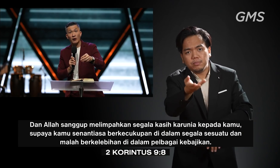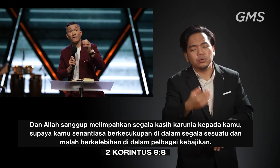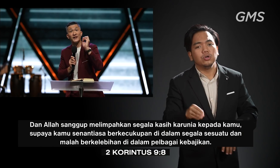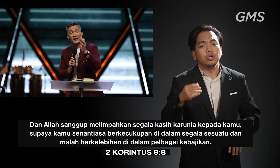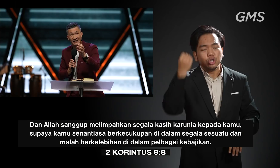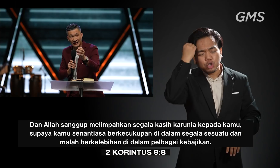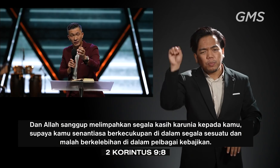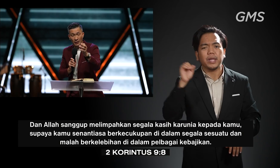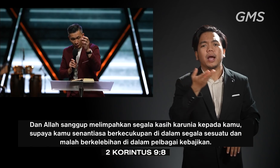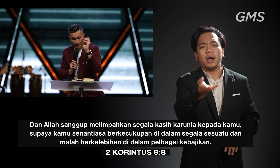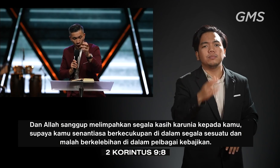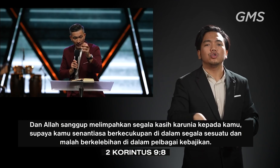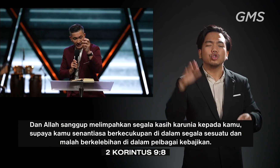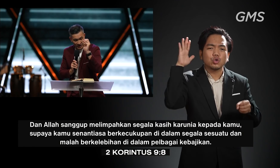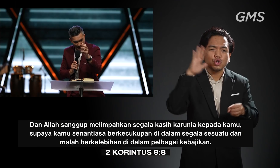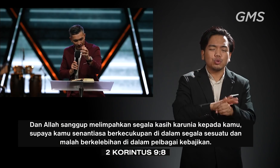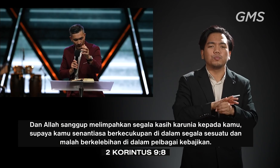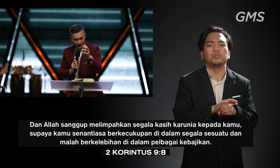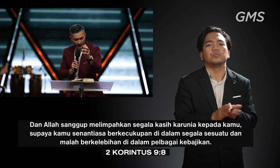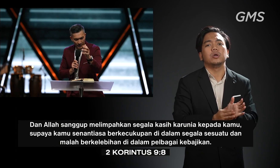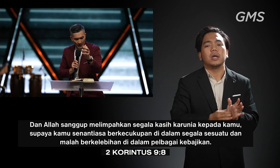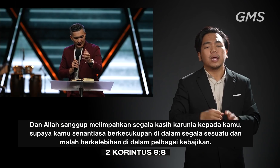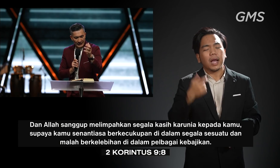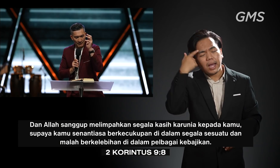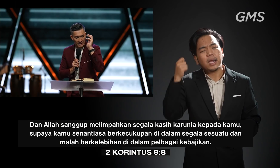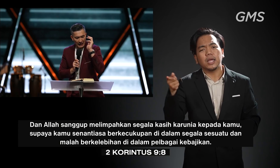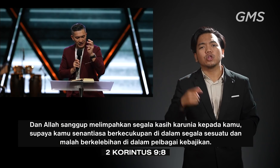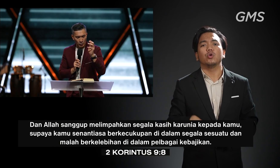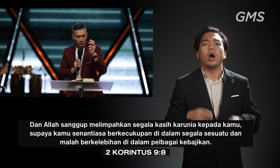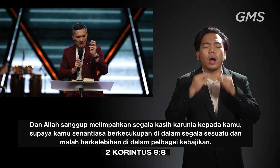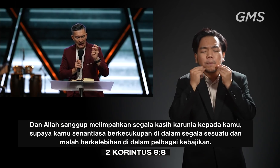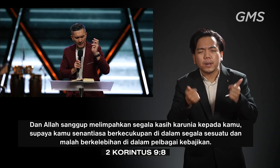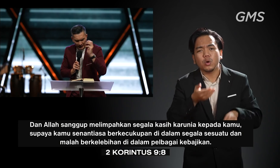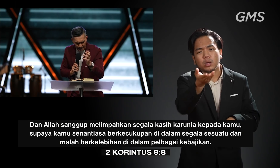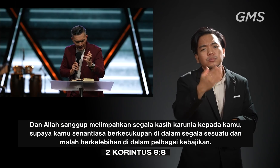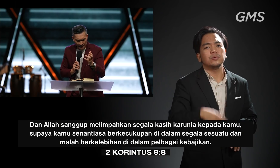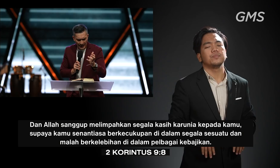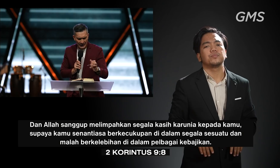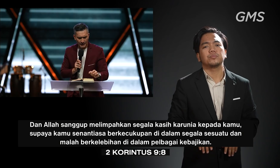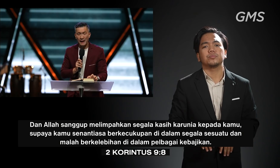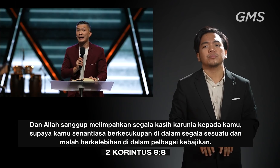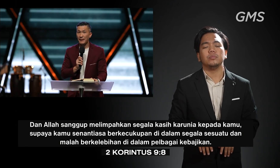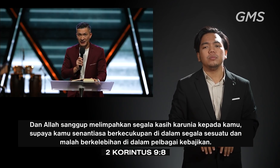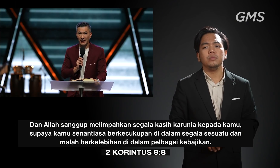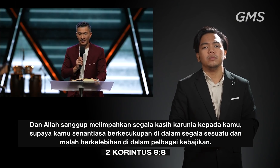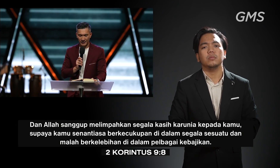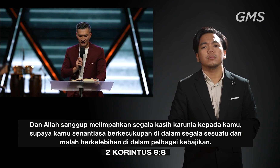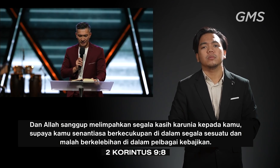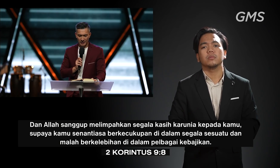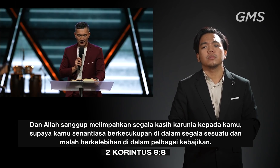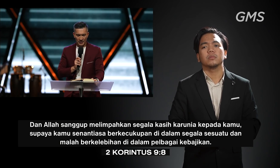Itu your physical needs. Itu kebutuhan jasmanimu. Di dalam segala sesuatu malah berkelebihan dalam berbagai